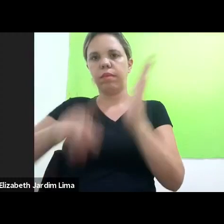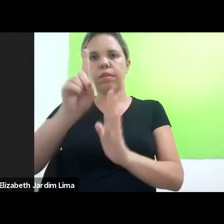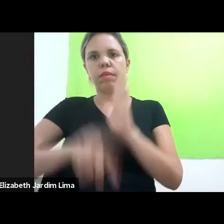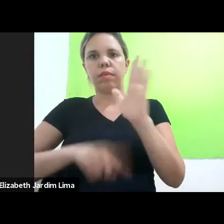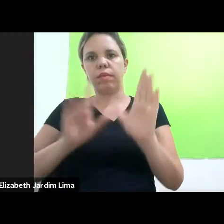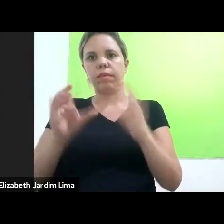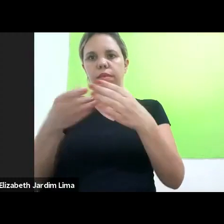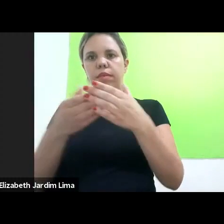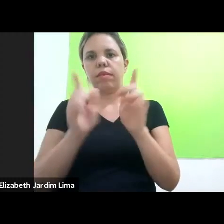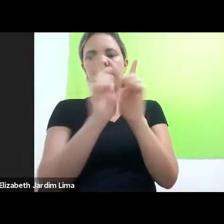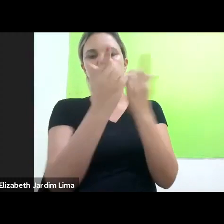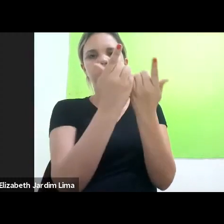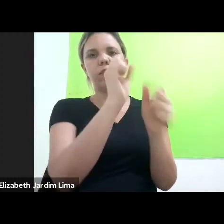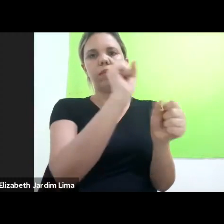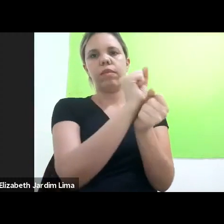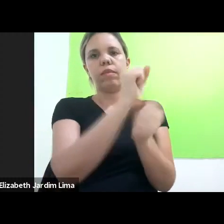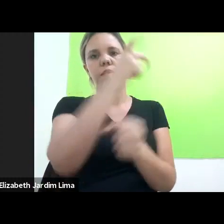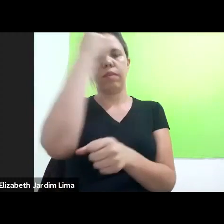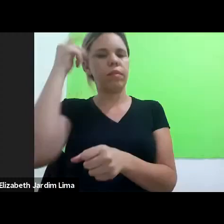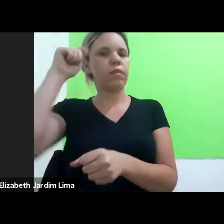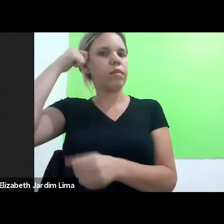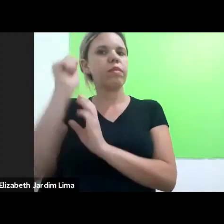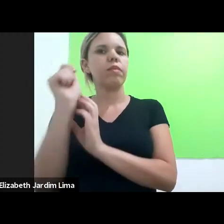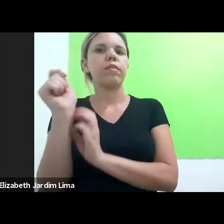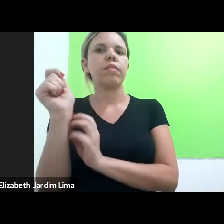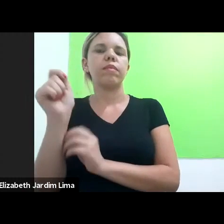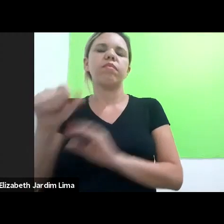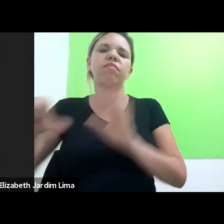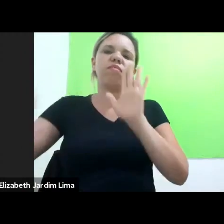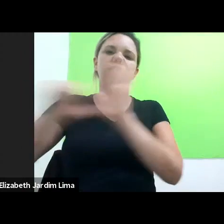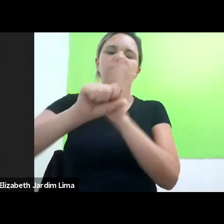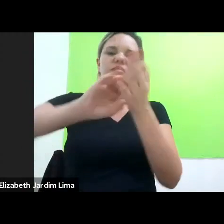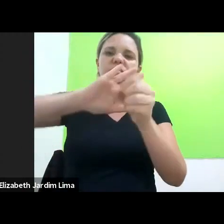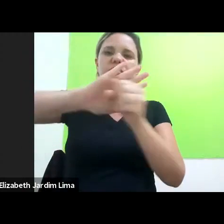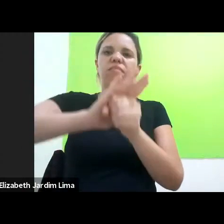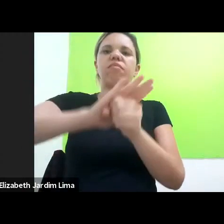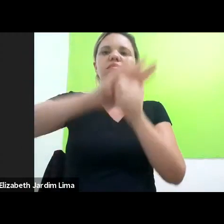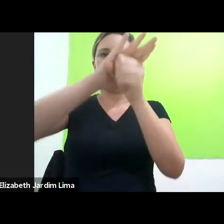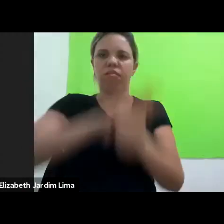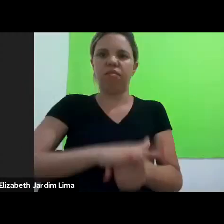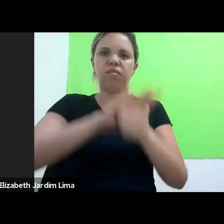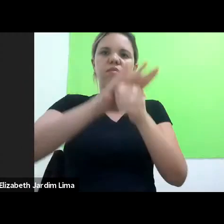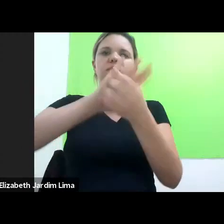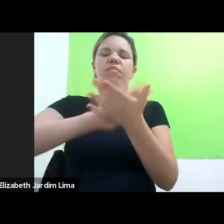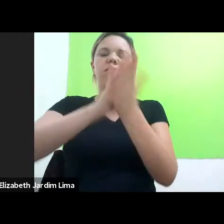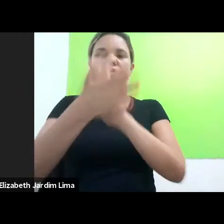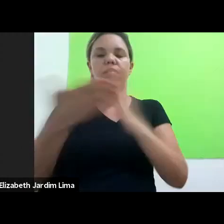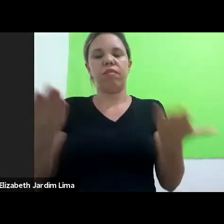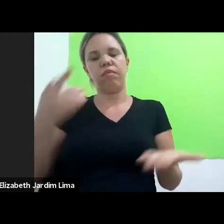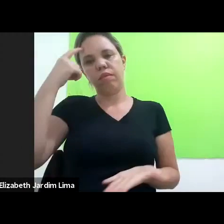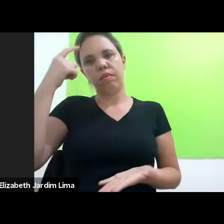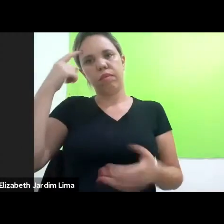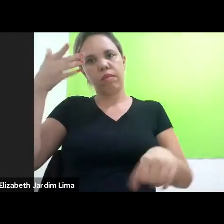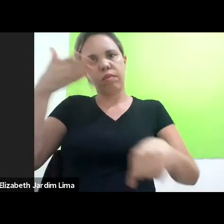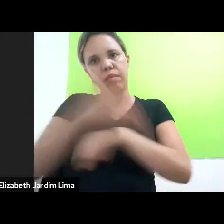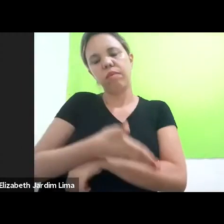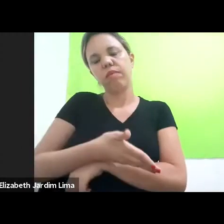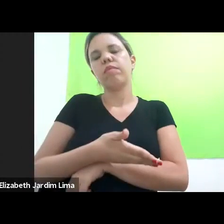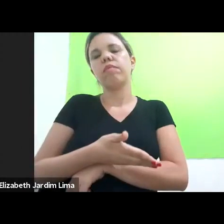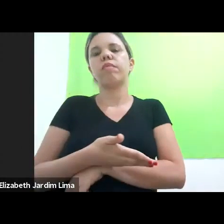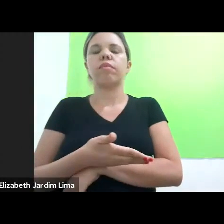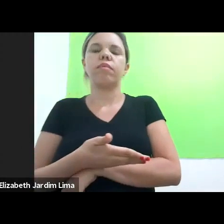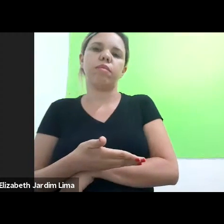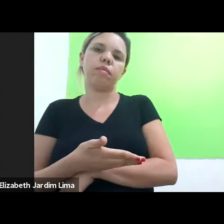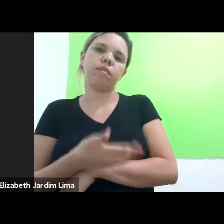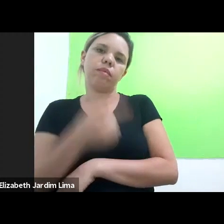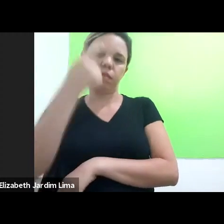da população negra, e criminalização, né? Tanto é que hoje, quando a gente pensa em acesso à justiça, eu